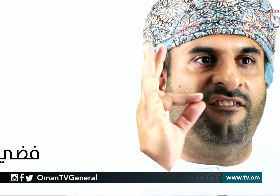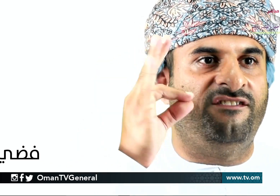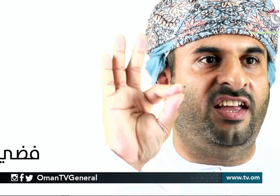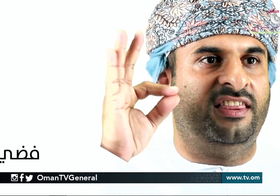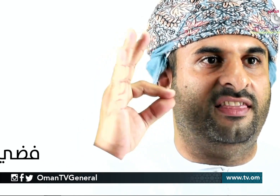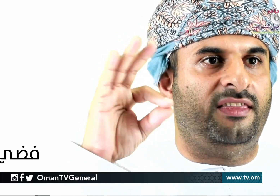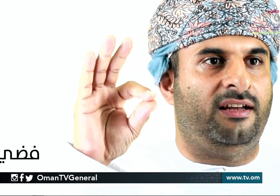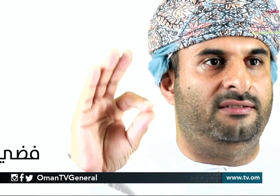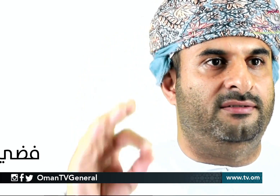فضي